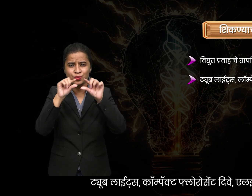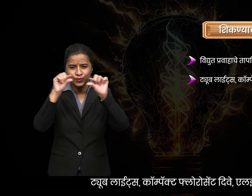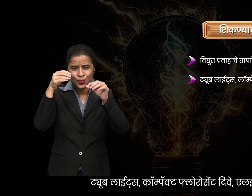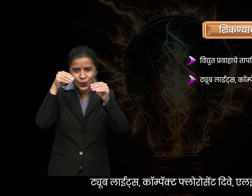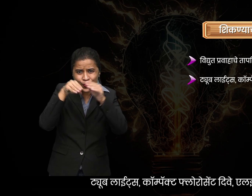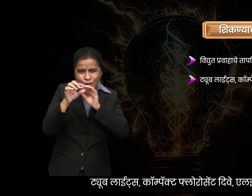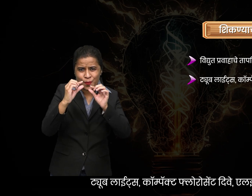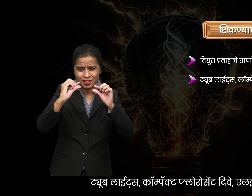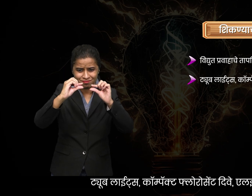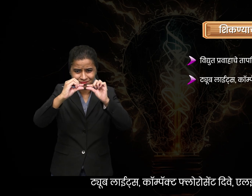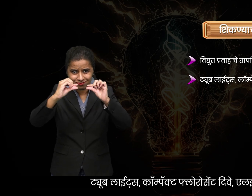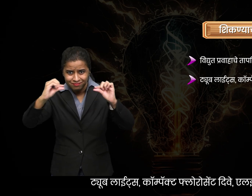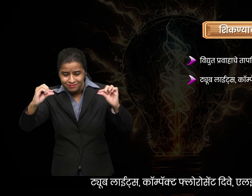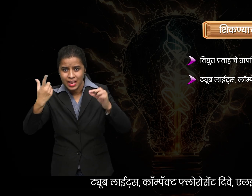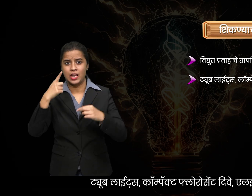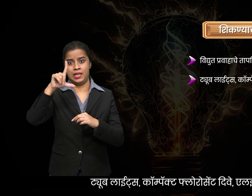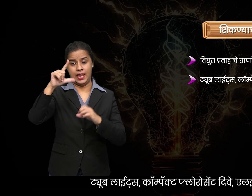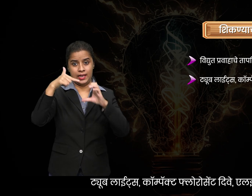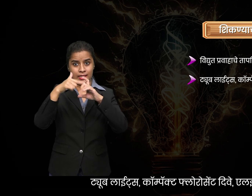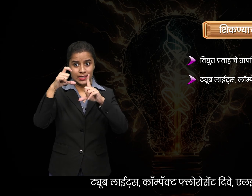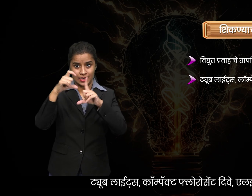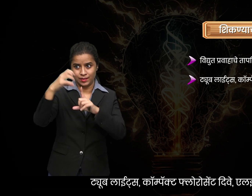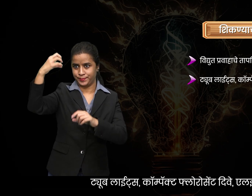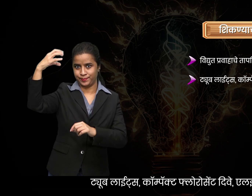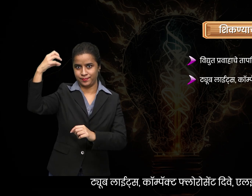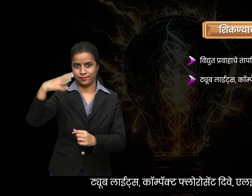दिवे, LED,